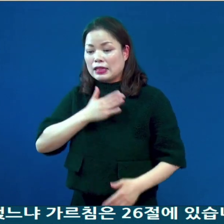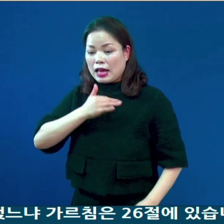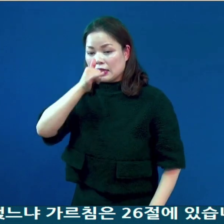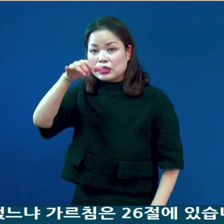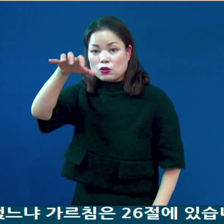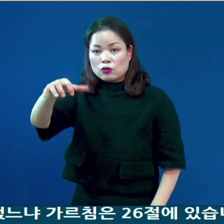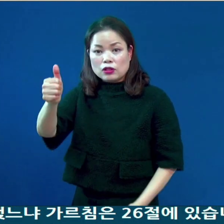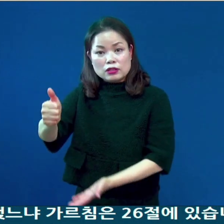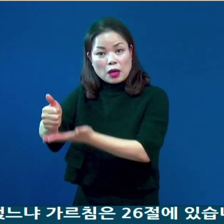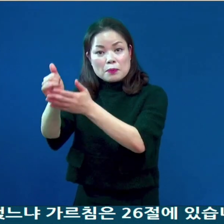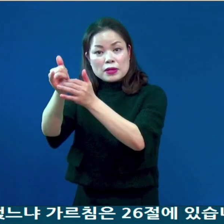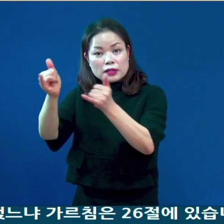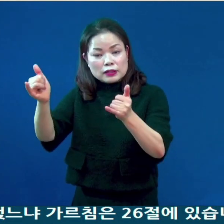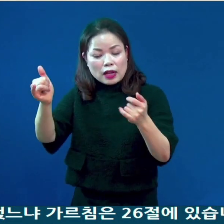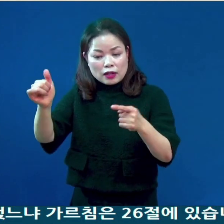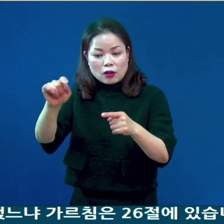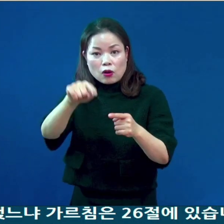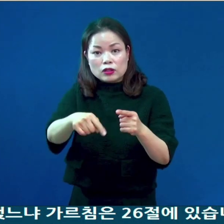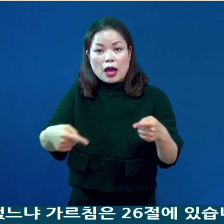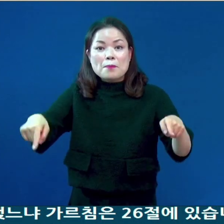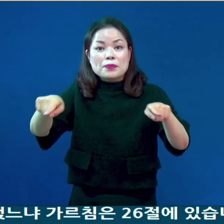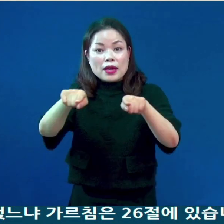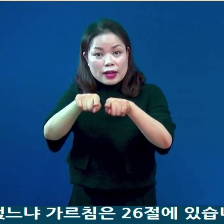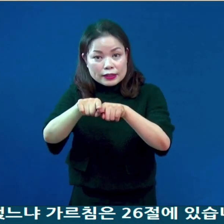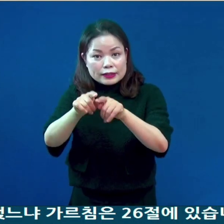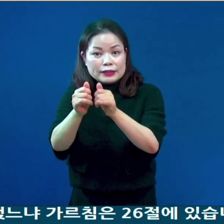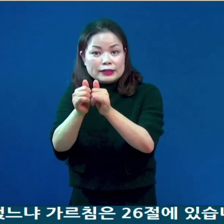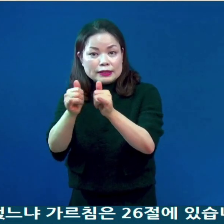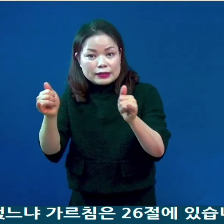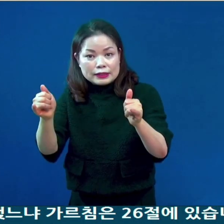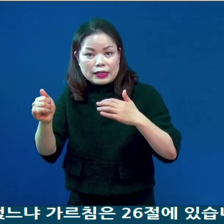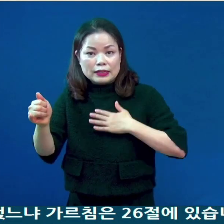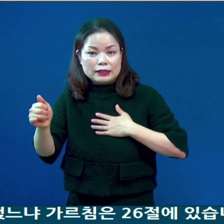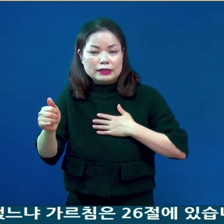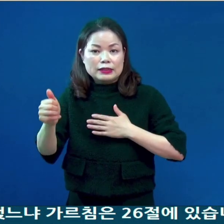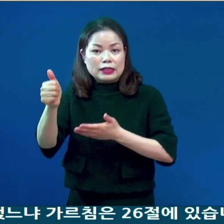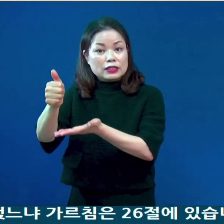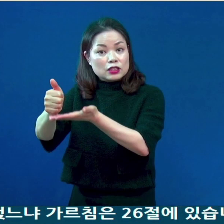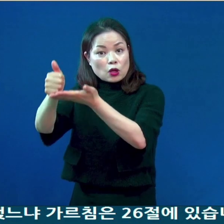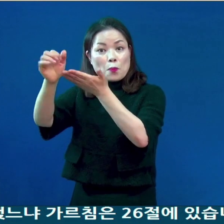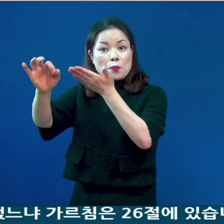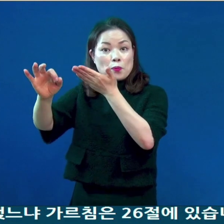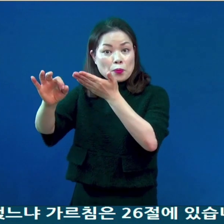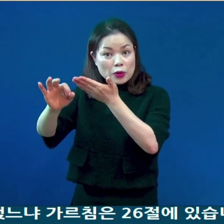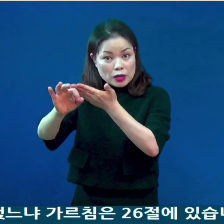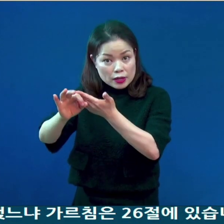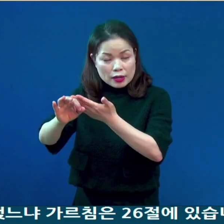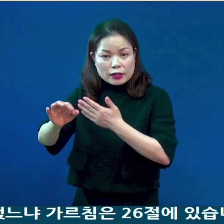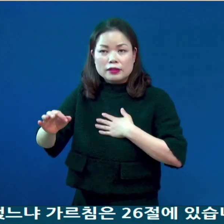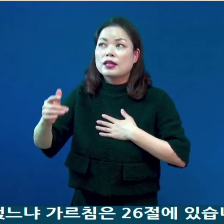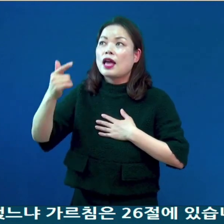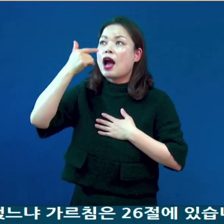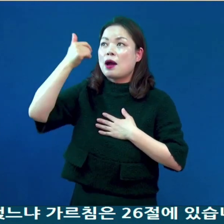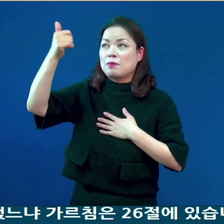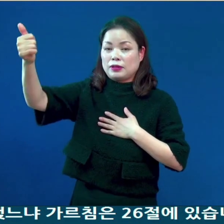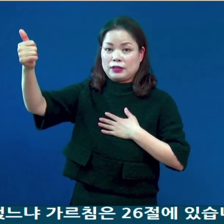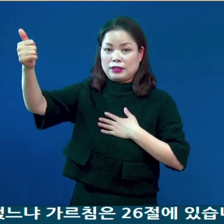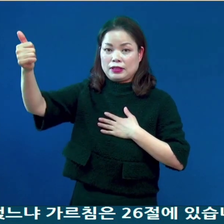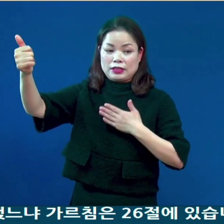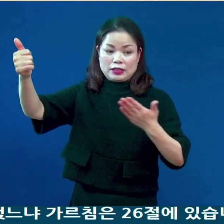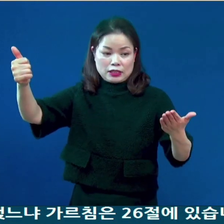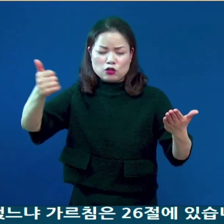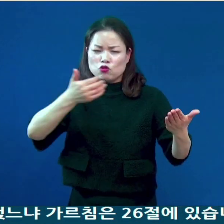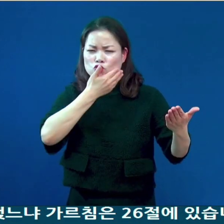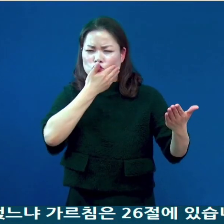나를 섬기는 자도 거기 있으리니 사람이 나를 섬기면 내 아버지께서